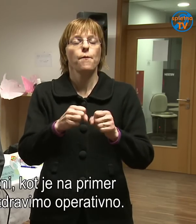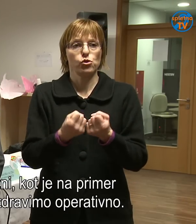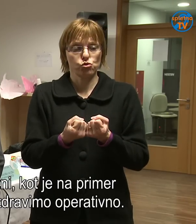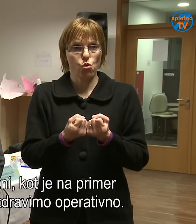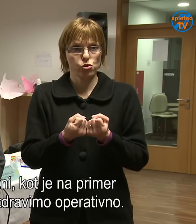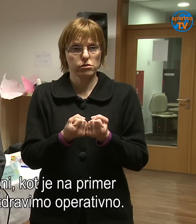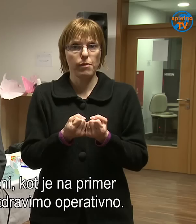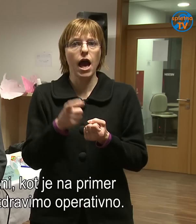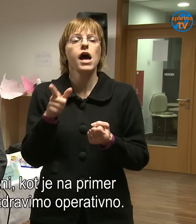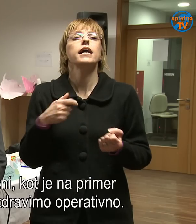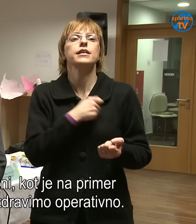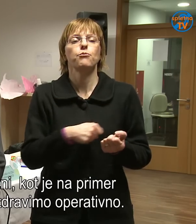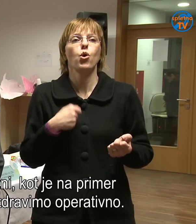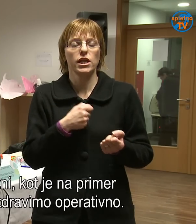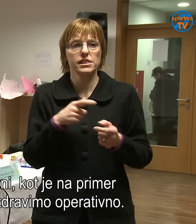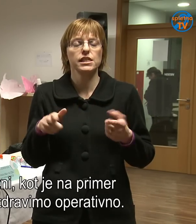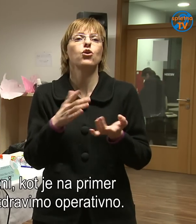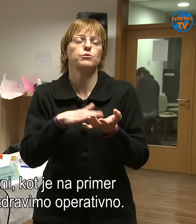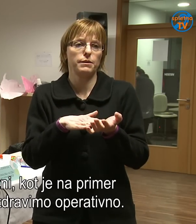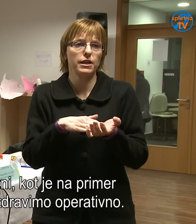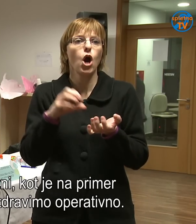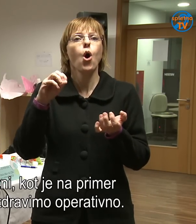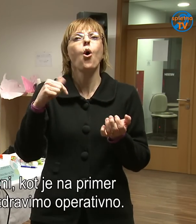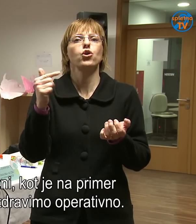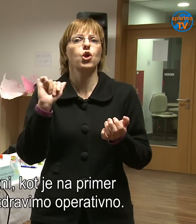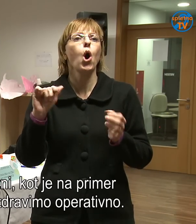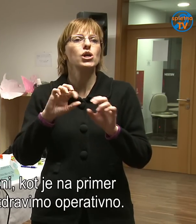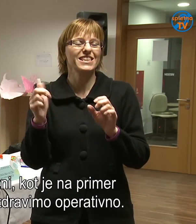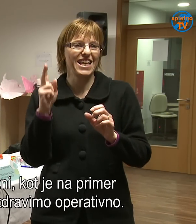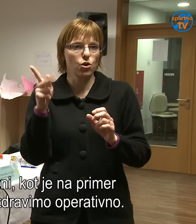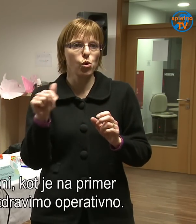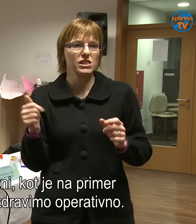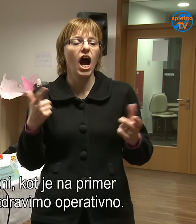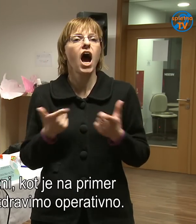Poškodbe in bolezni, kot je na primer otoskleroza, lahko